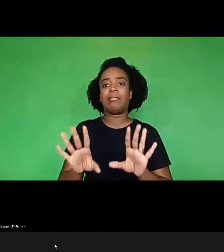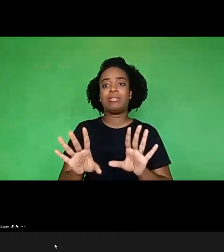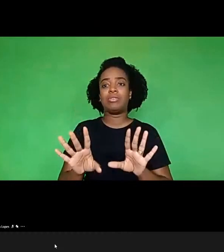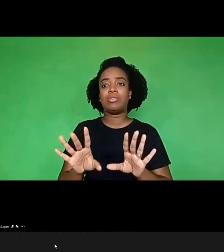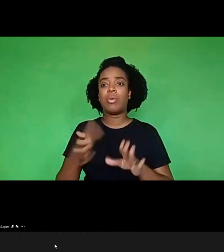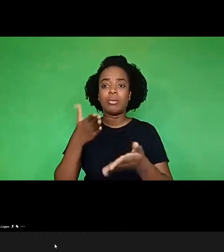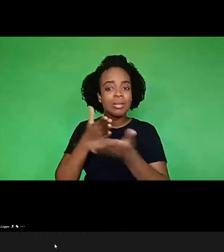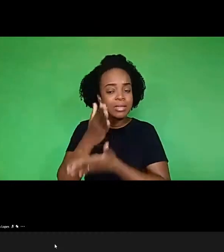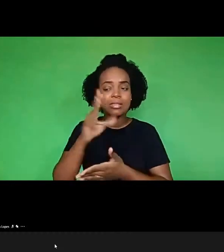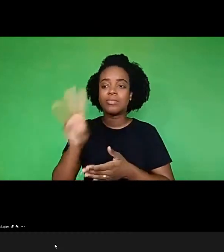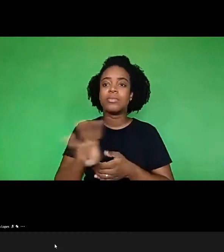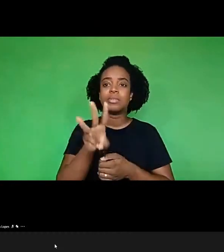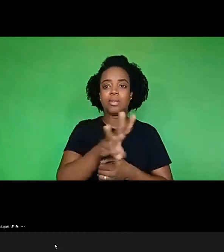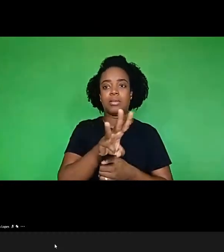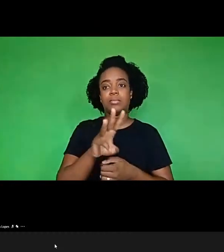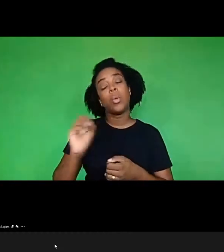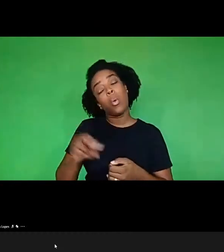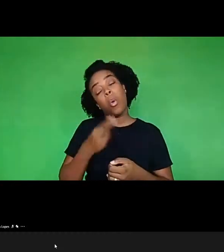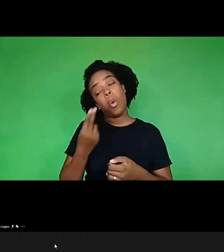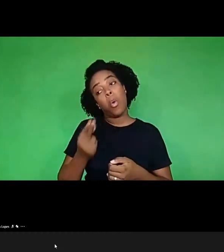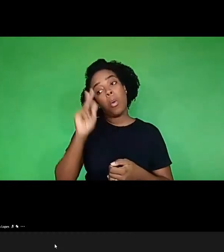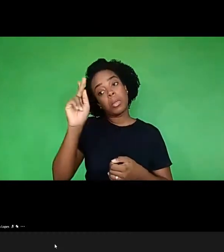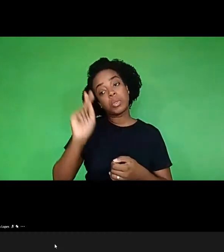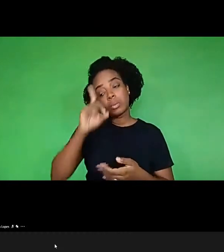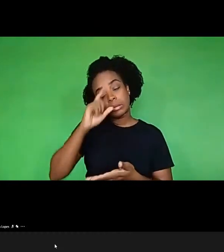esse seu acesso institucional.